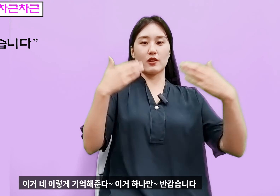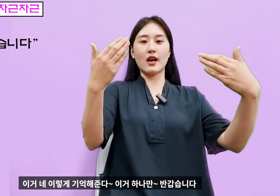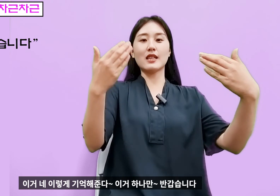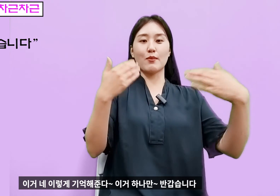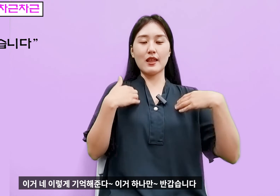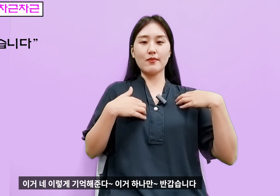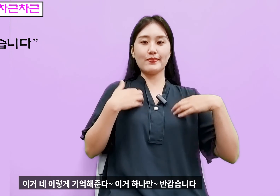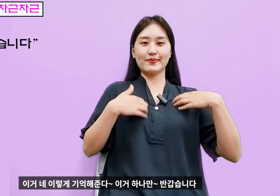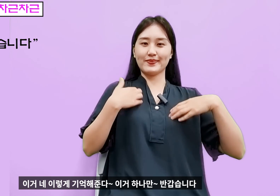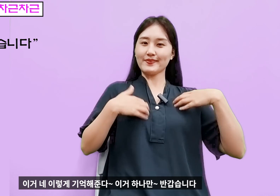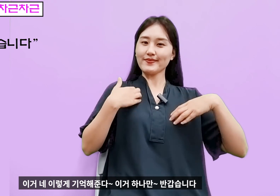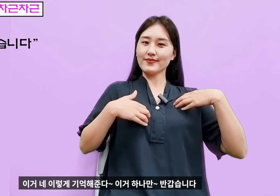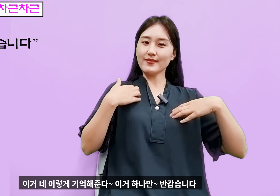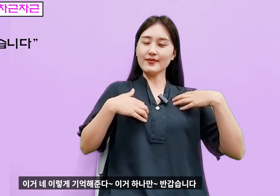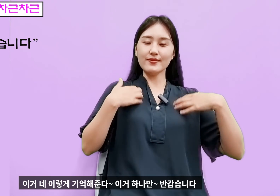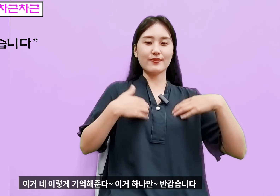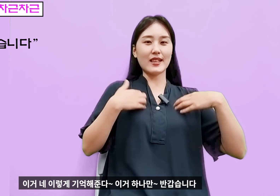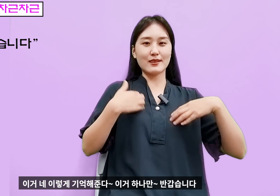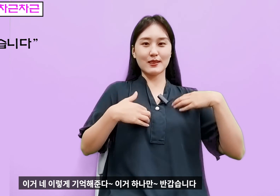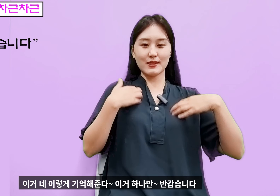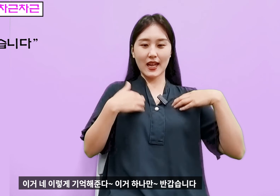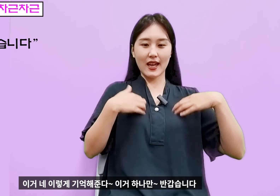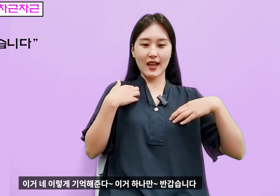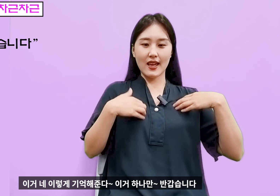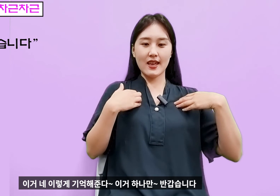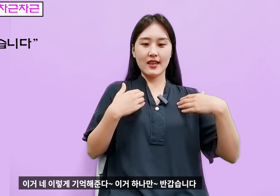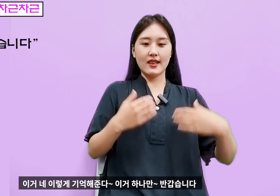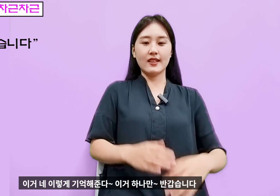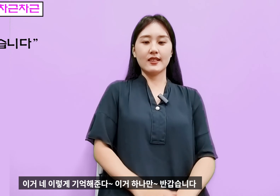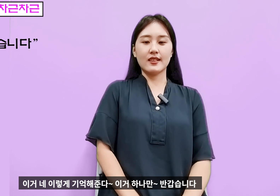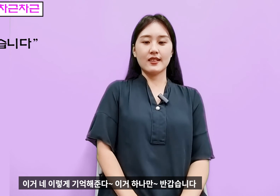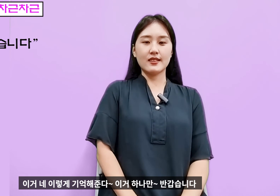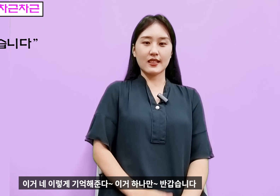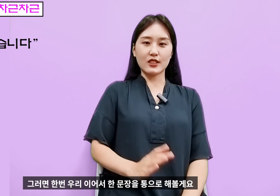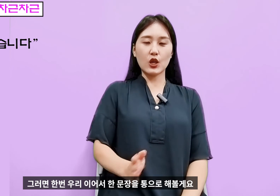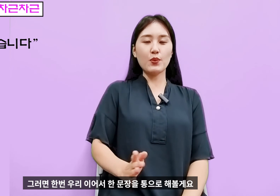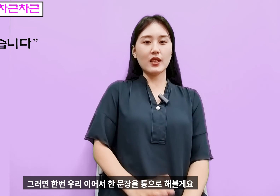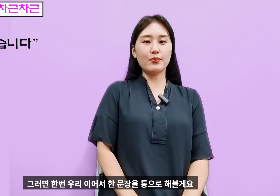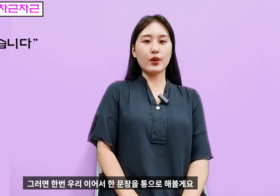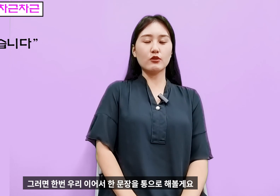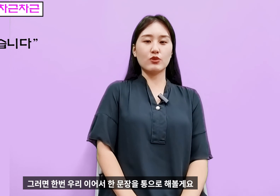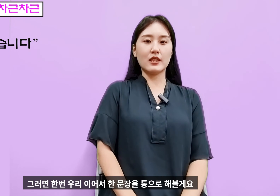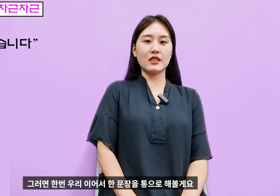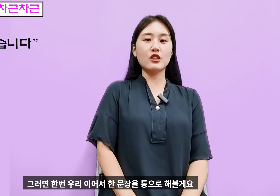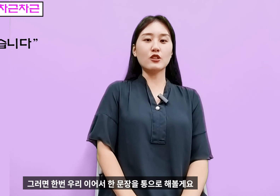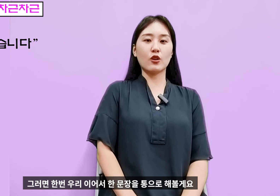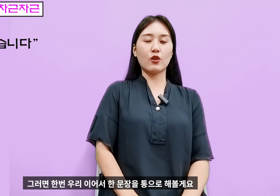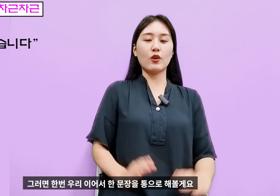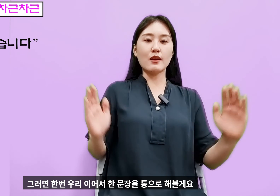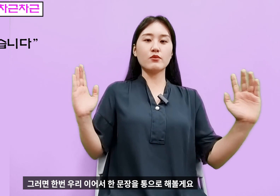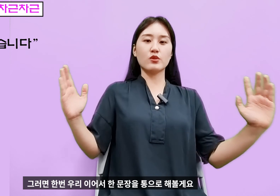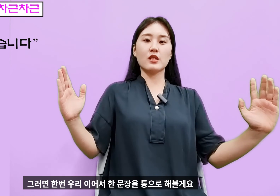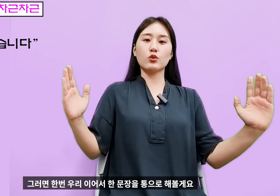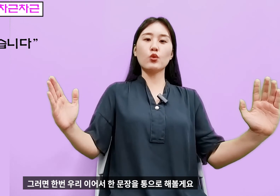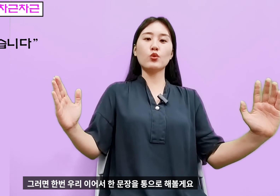이거 하나만. 반갑습니다. 자, 그러면 한번 우리 이어서 한 문장을 통으로